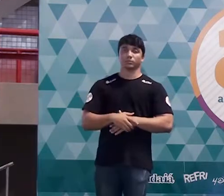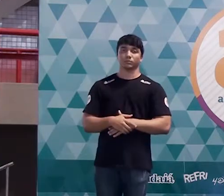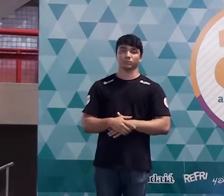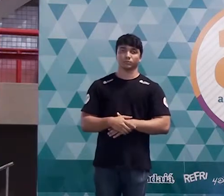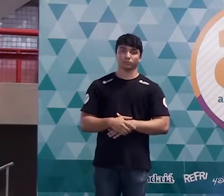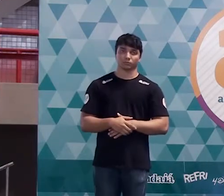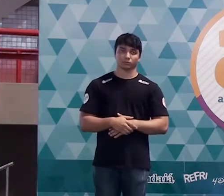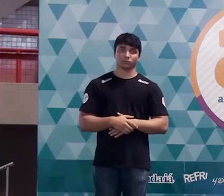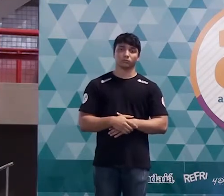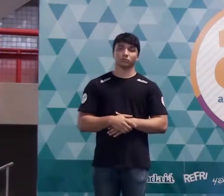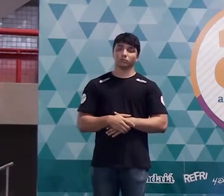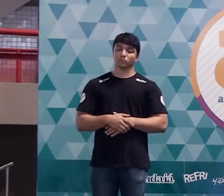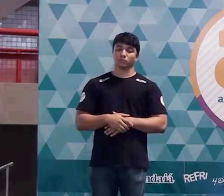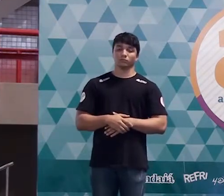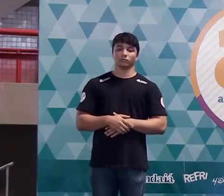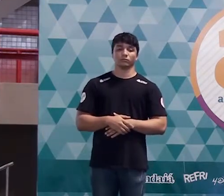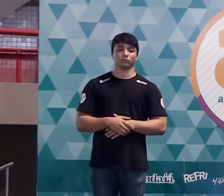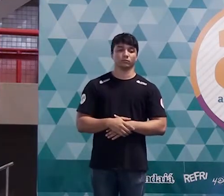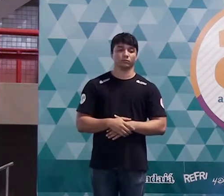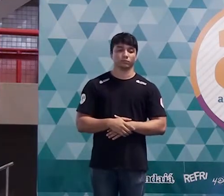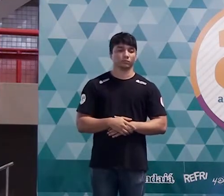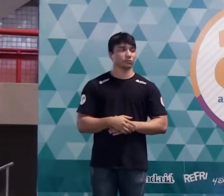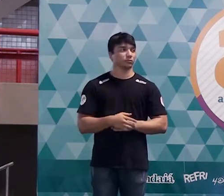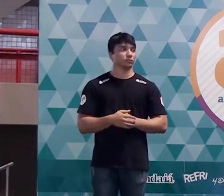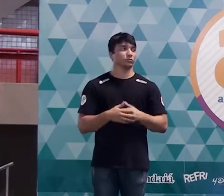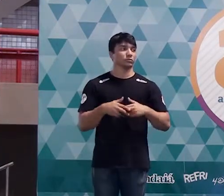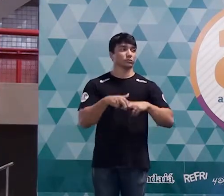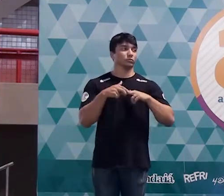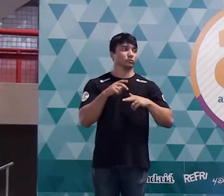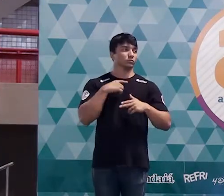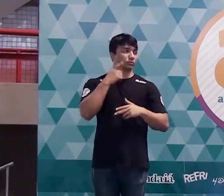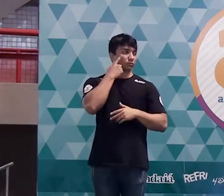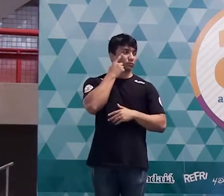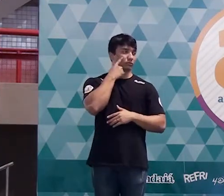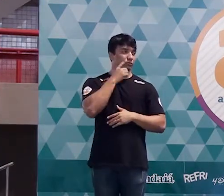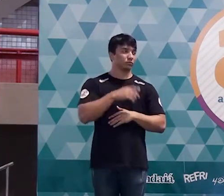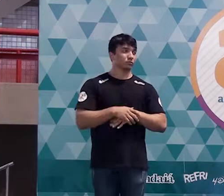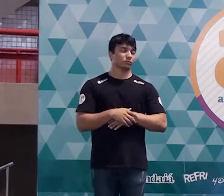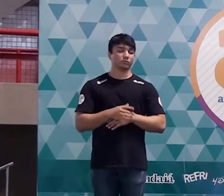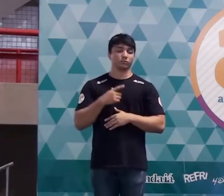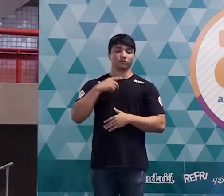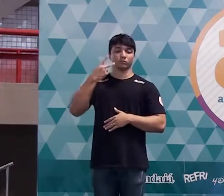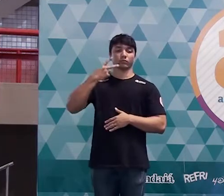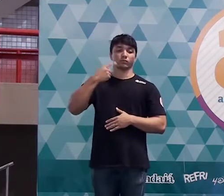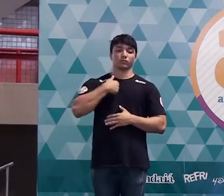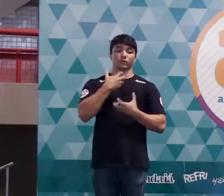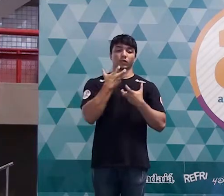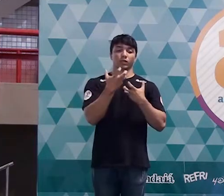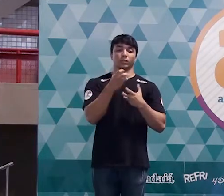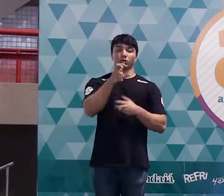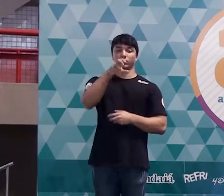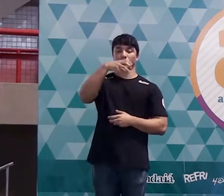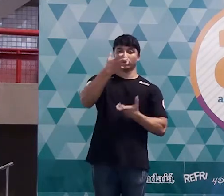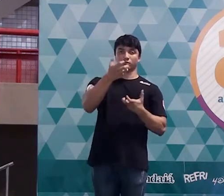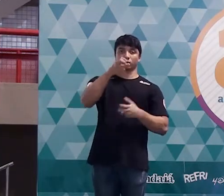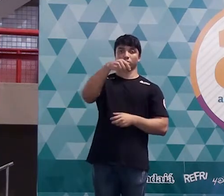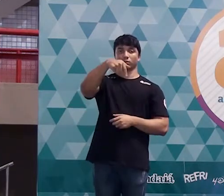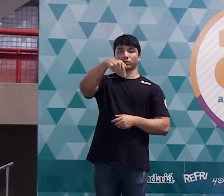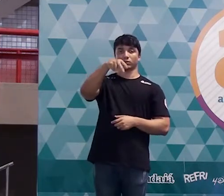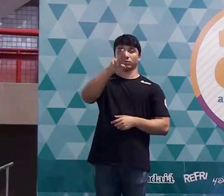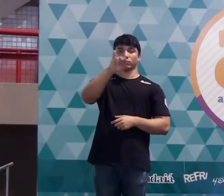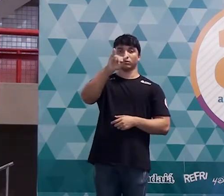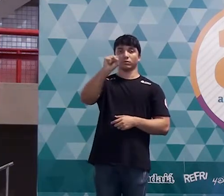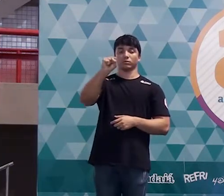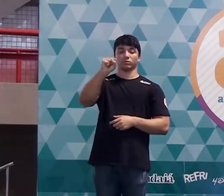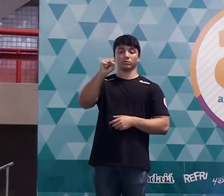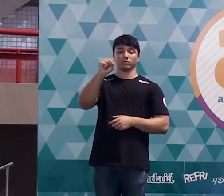Tá? Elas não usam porque não sabem. Então veja bem. A segunda, quis o lanche.